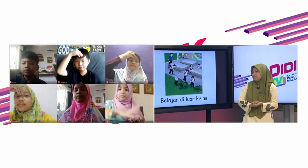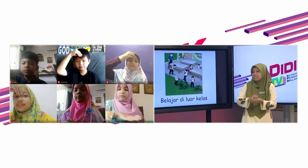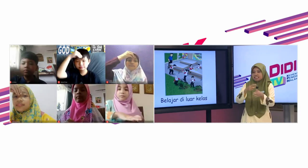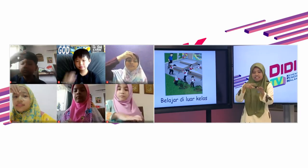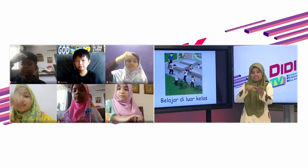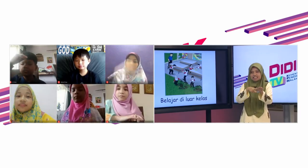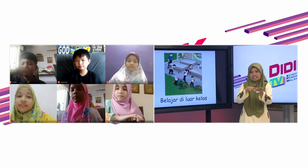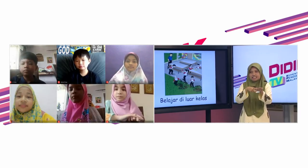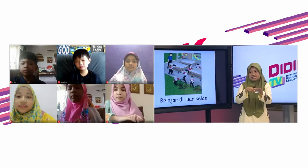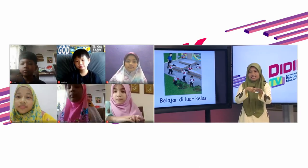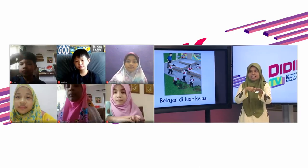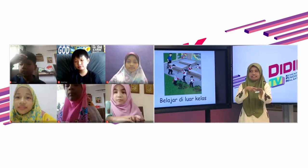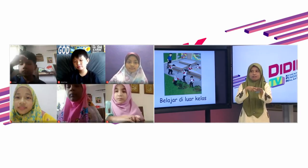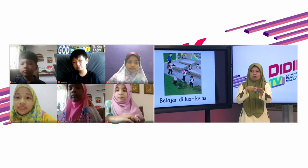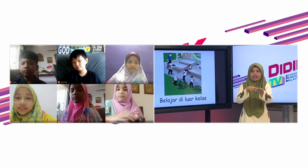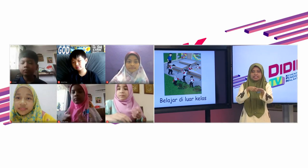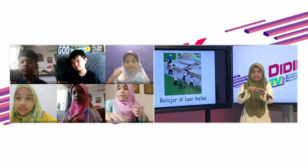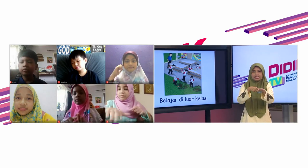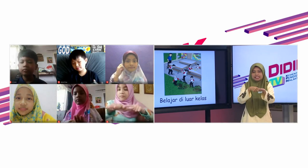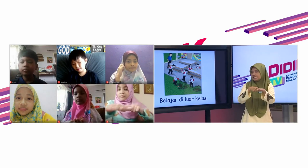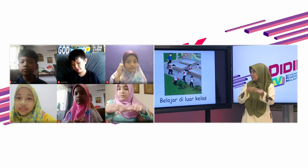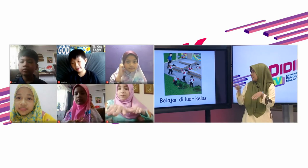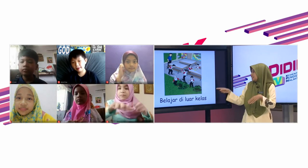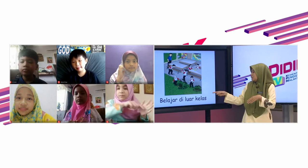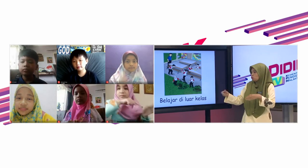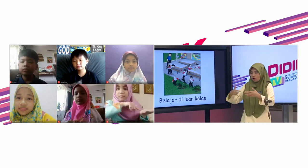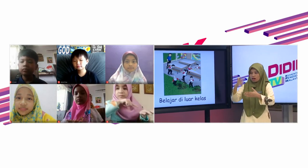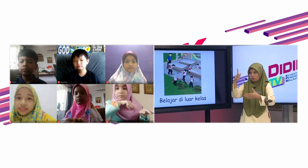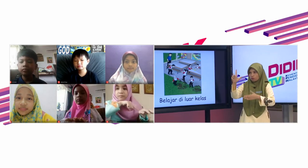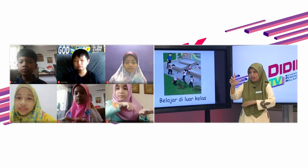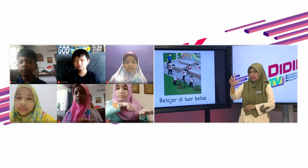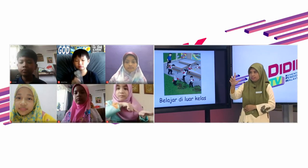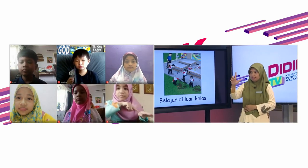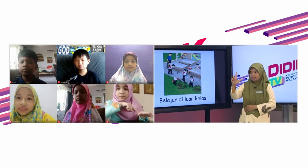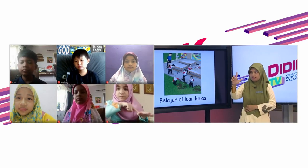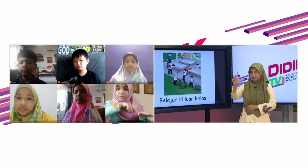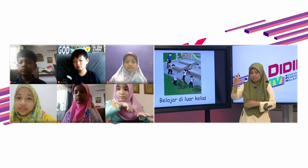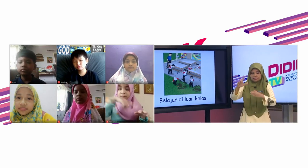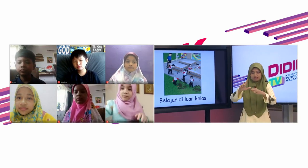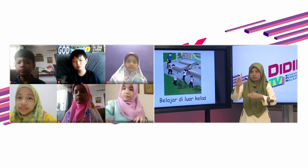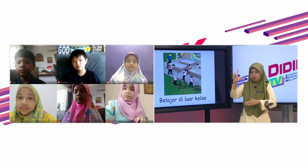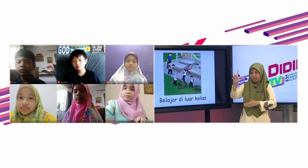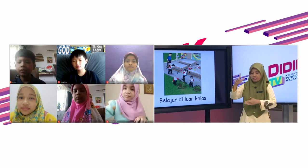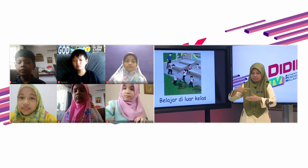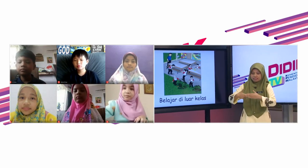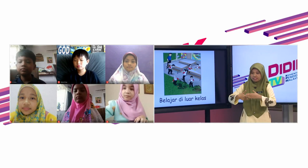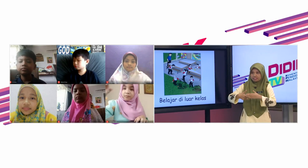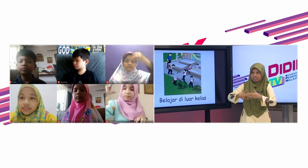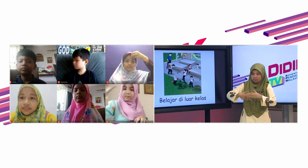Belajar. Di kata imbuhan di. Luar huruf L. Luar. Huruf